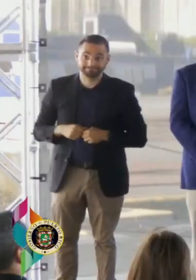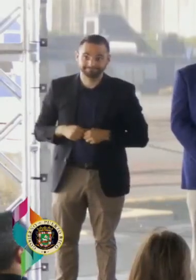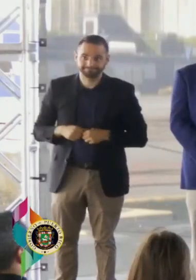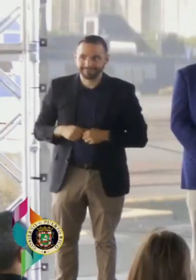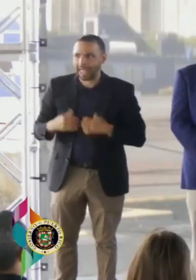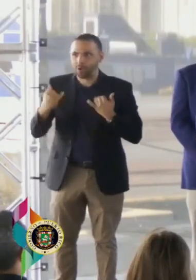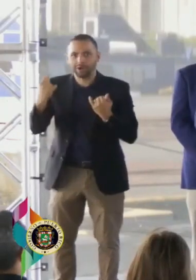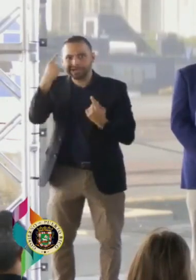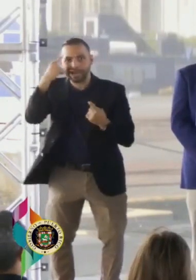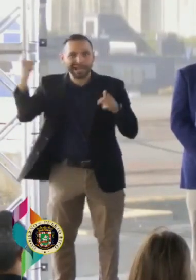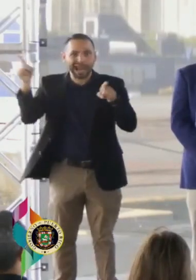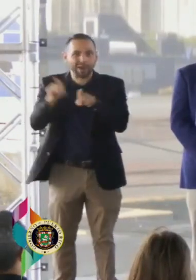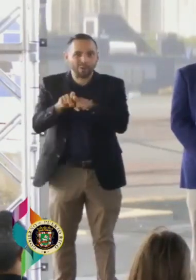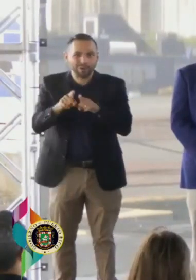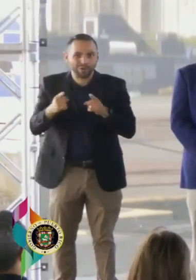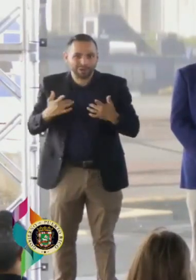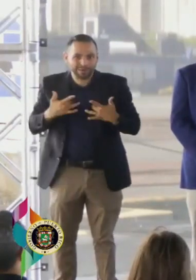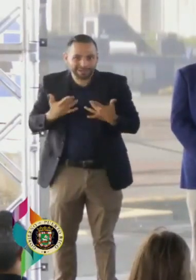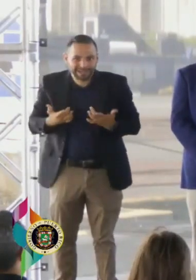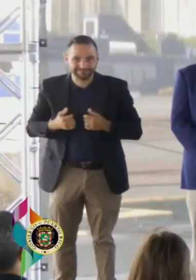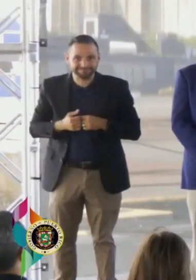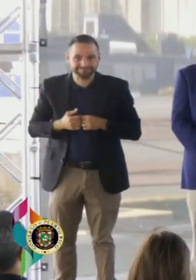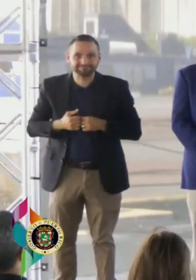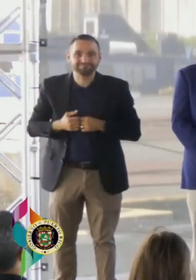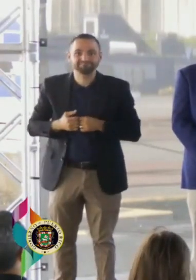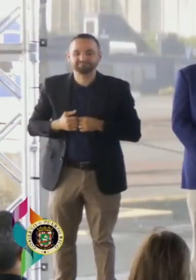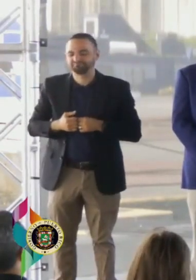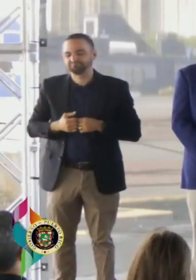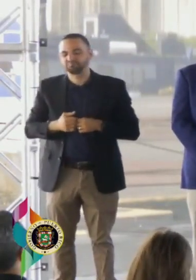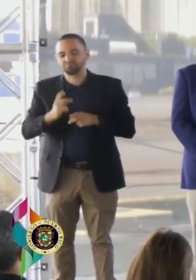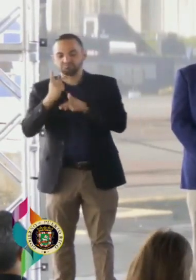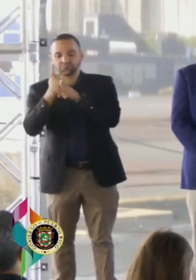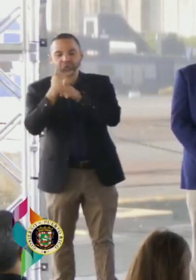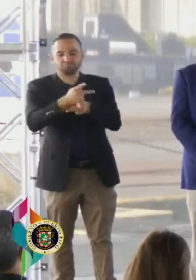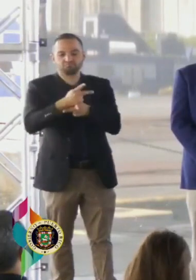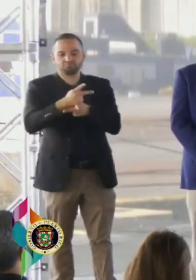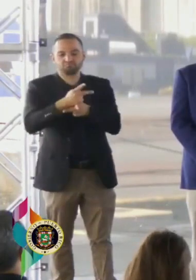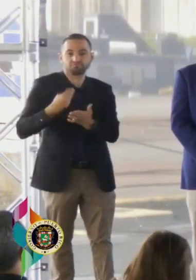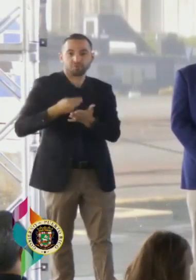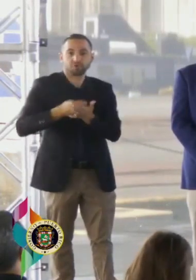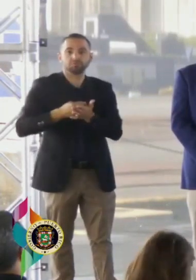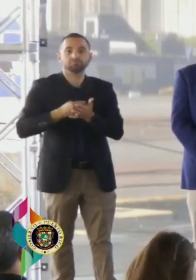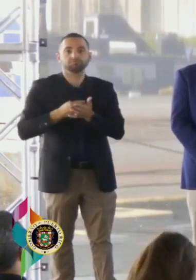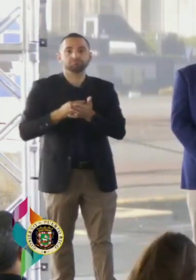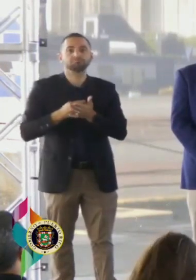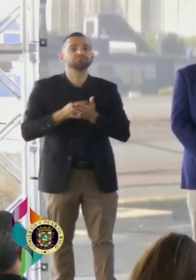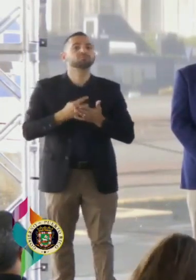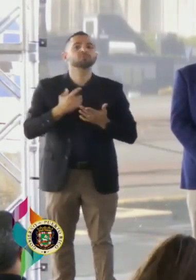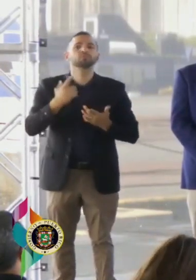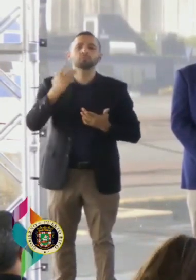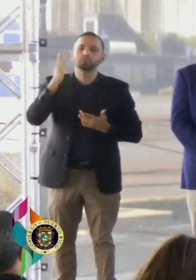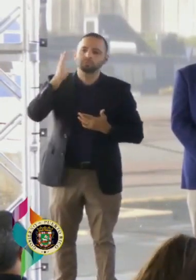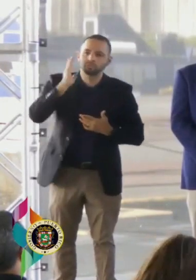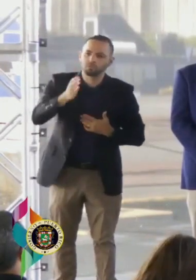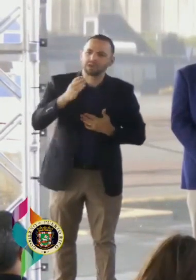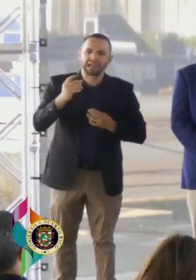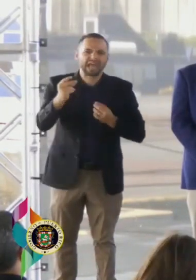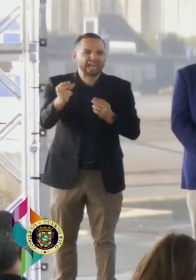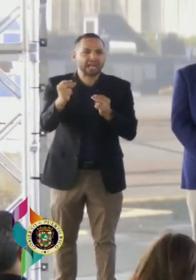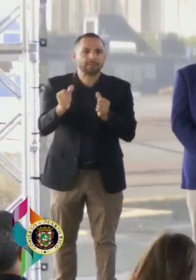garantiza el financiamiento de esta importante obra se procederá inmediatamente al proceso de subasta